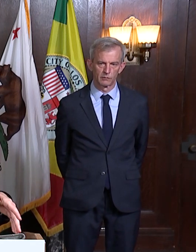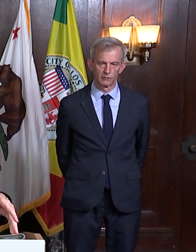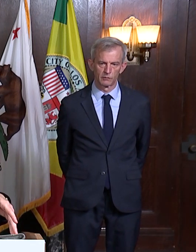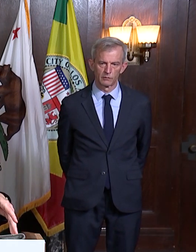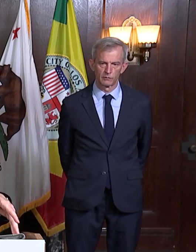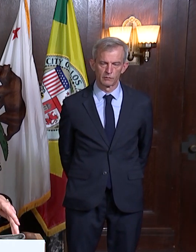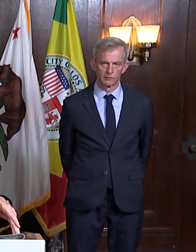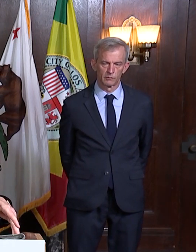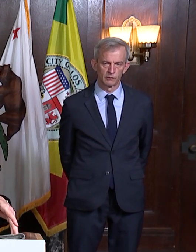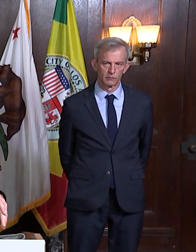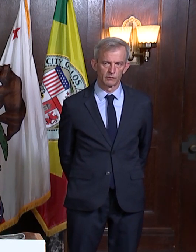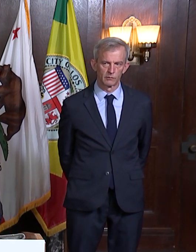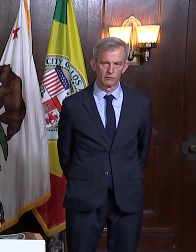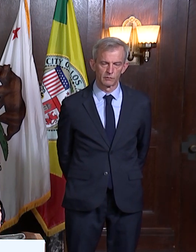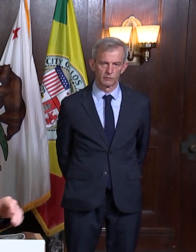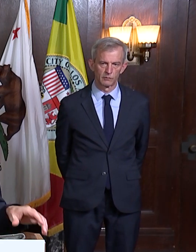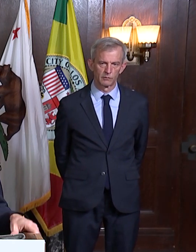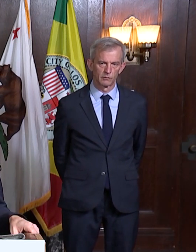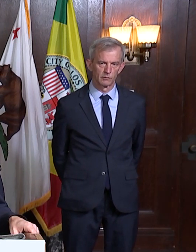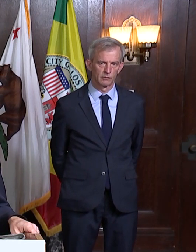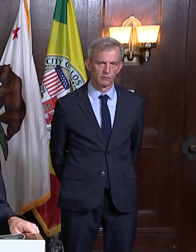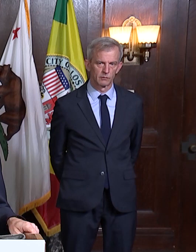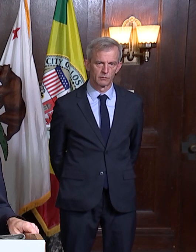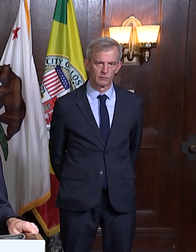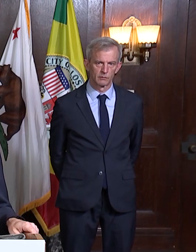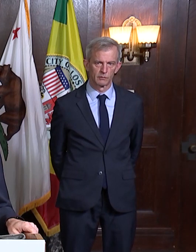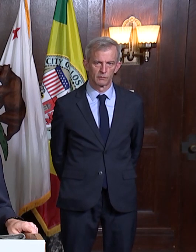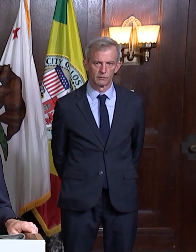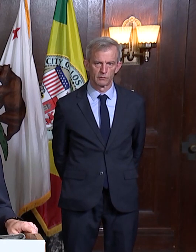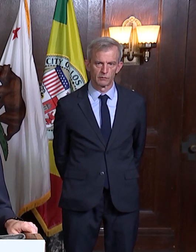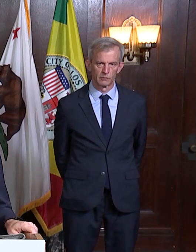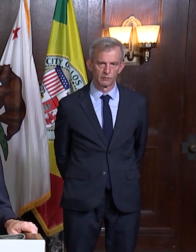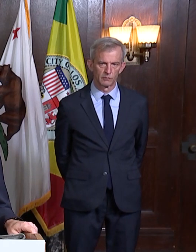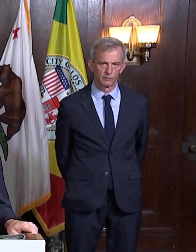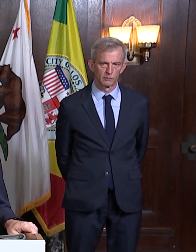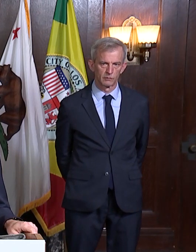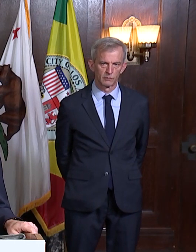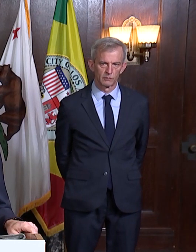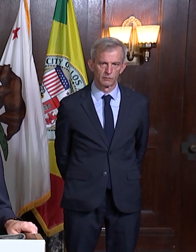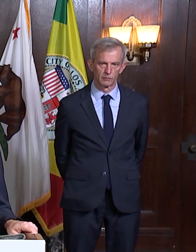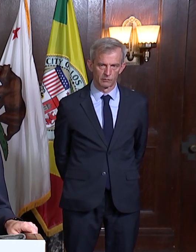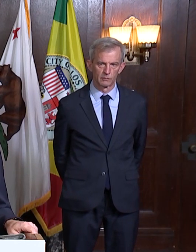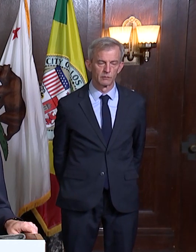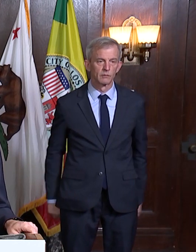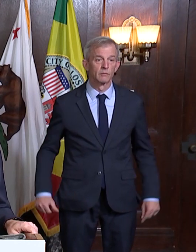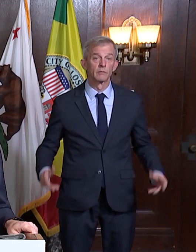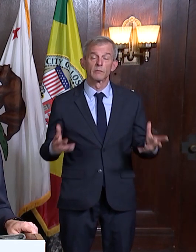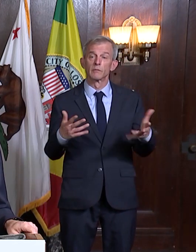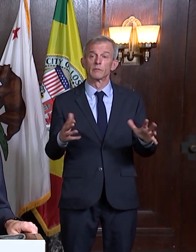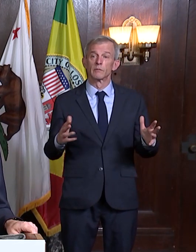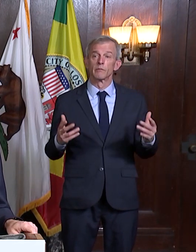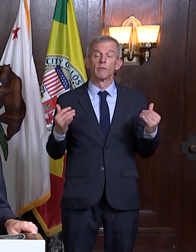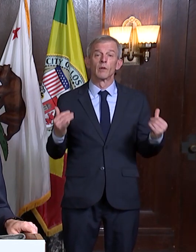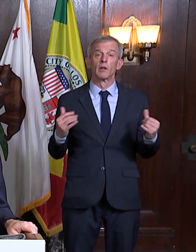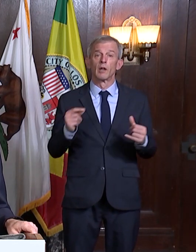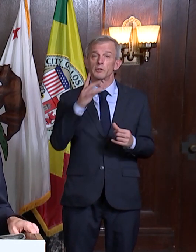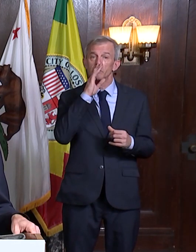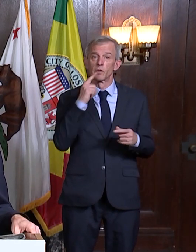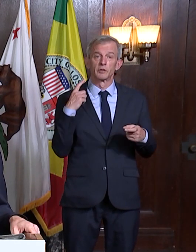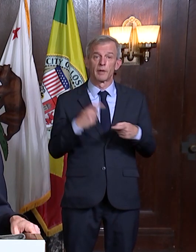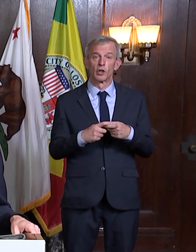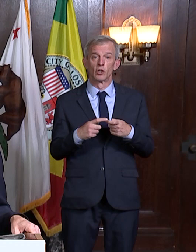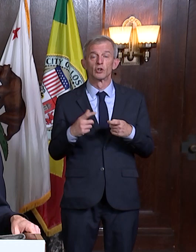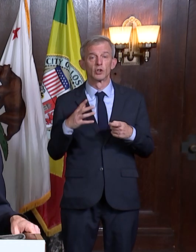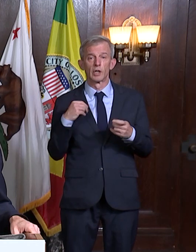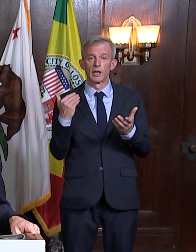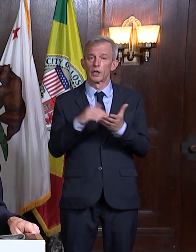jóvenes entre 5 y 11 años. That's it? Okay. That's it. Thank you. All right. Well, I will move to Spanish. Thank you